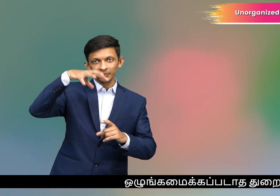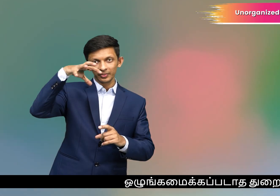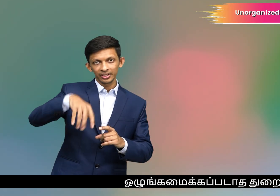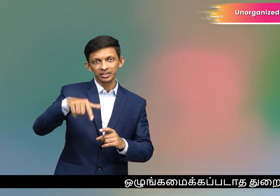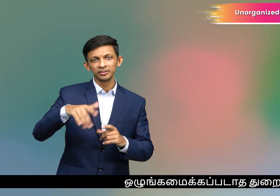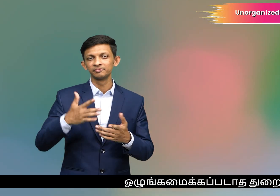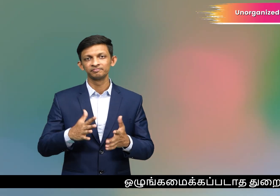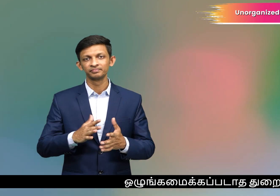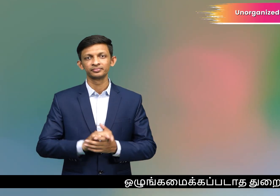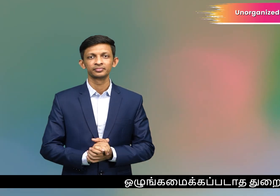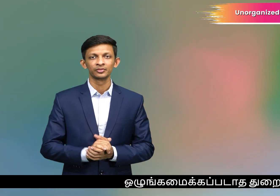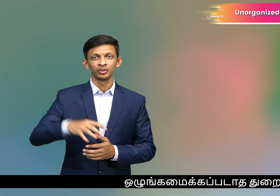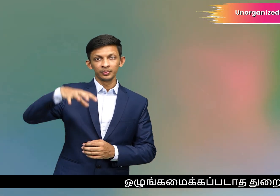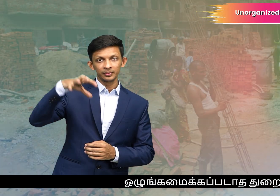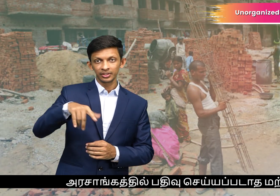ஒழுங்கமைக்கப்படாத துறை.